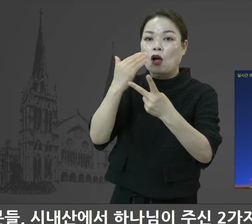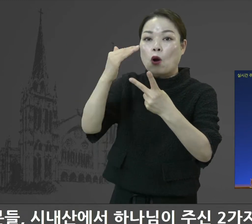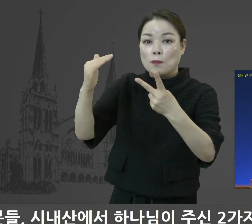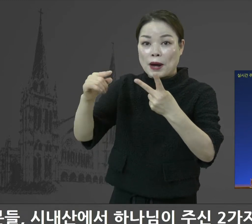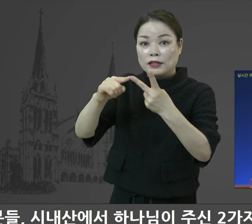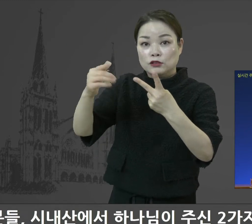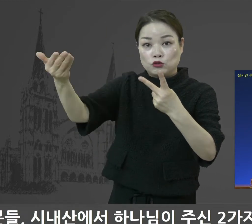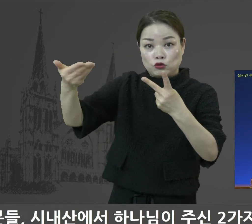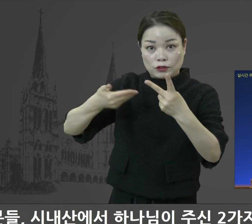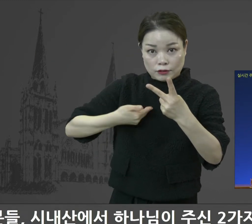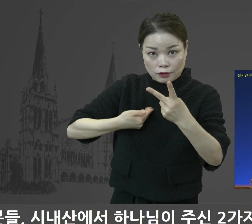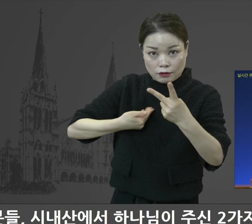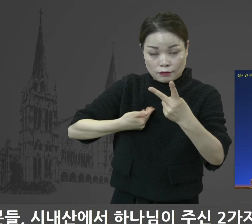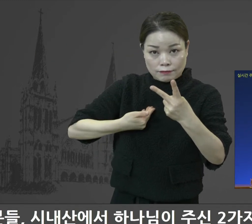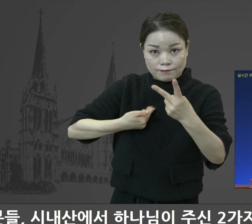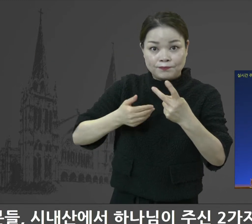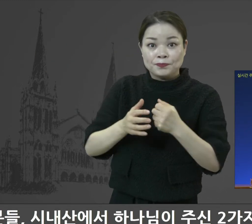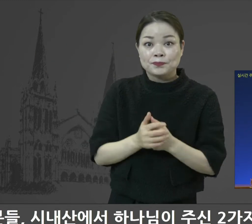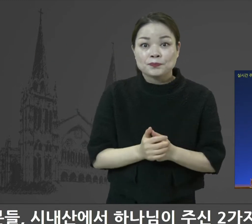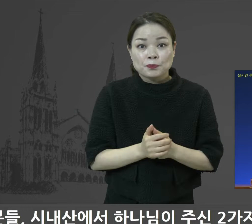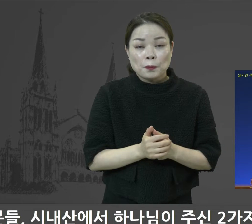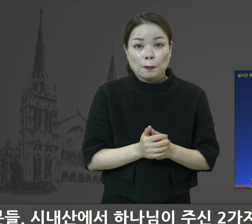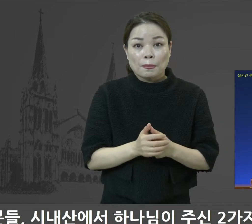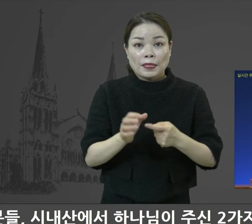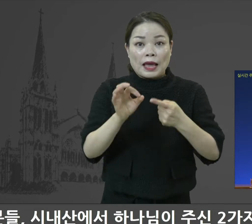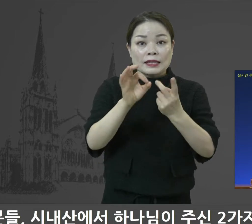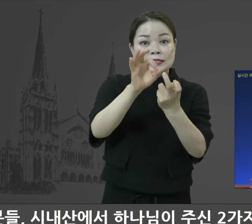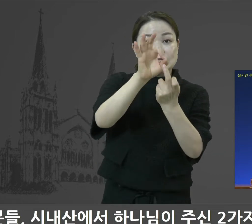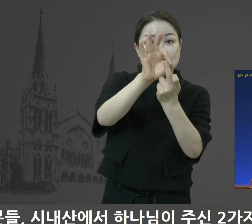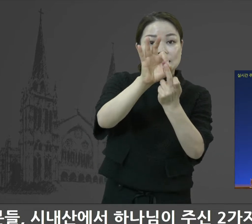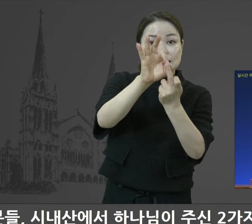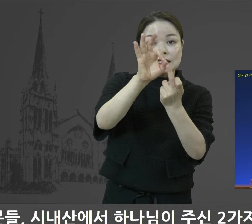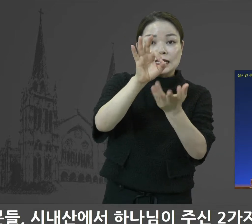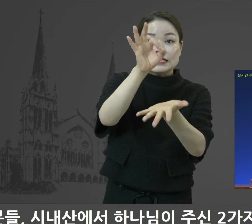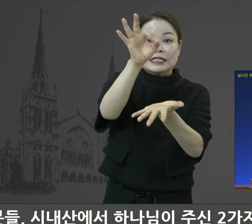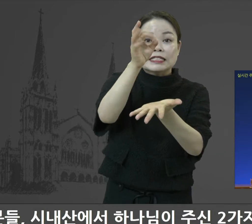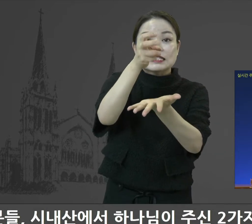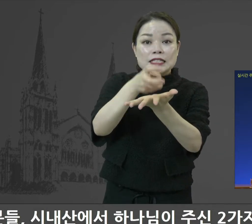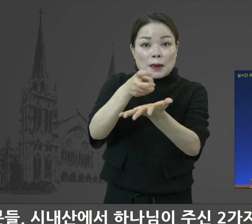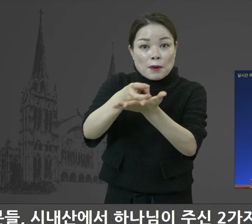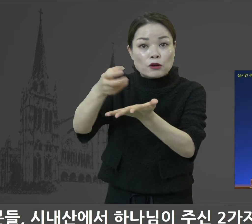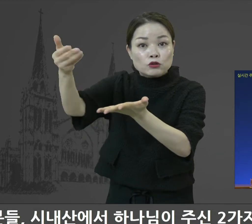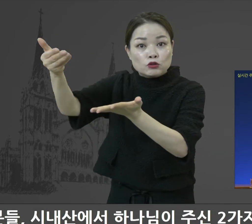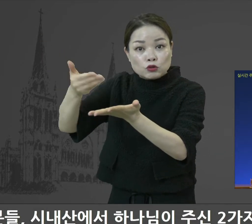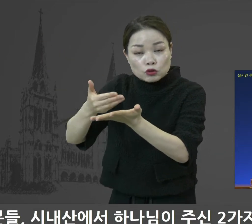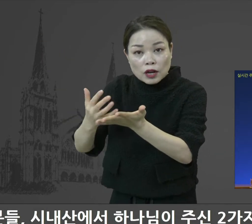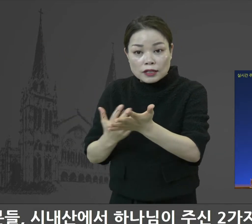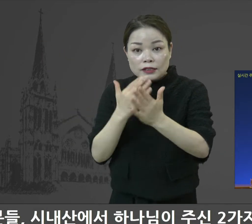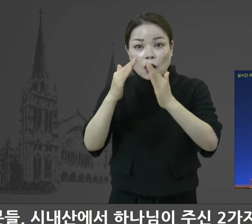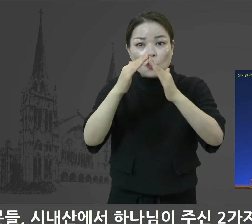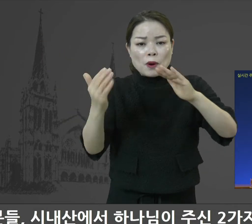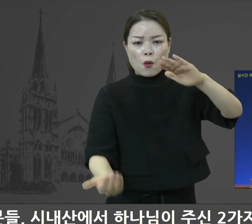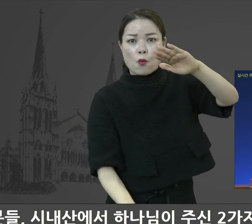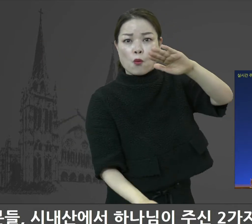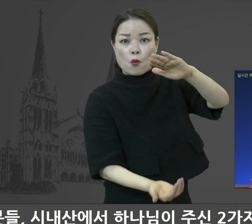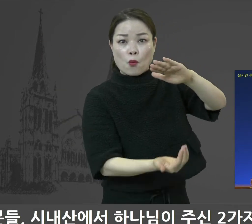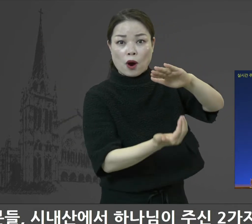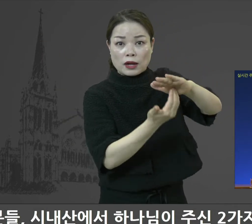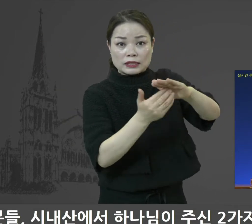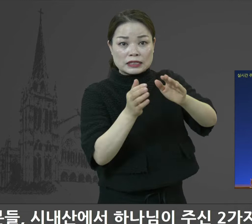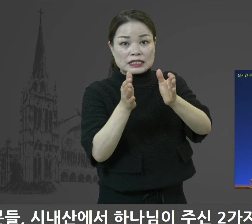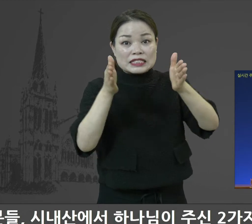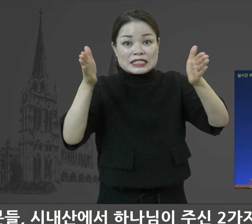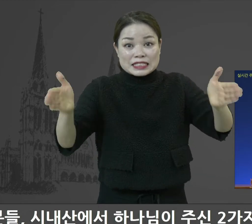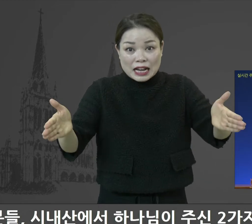됩니다. 그런데 십계명을 주시고 성막을 완성하기까지 이 기간